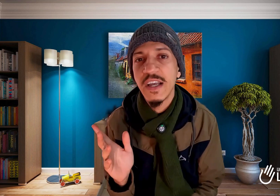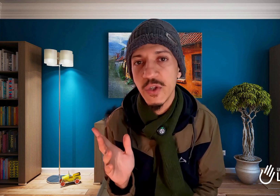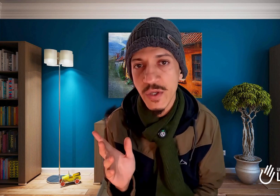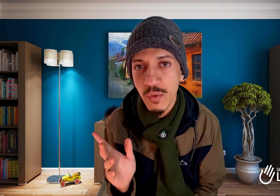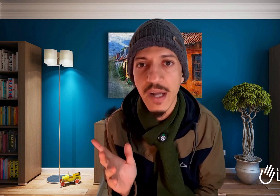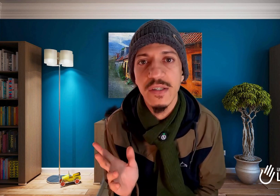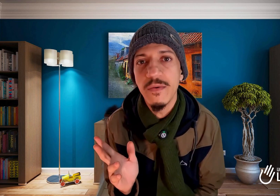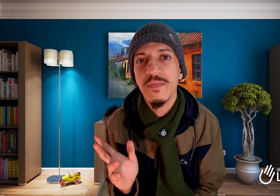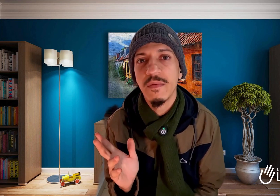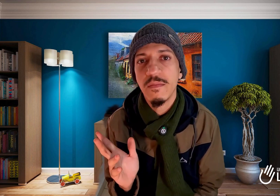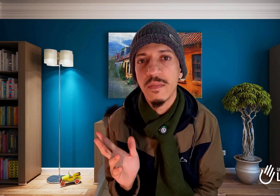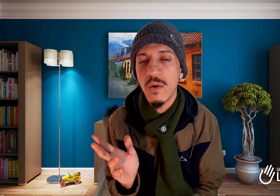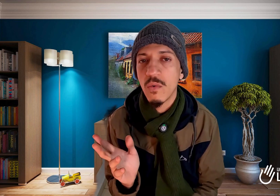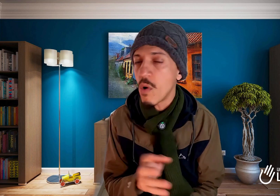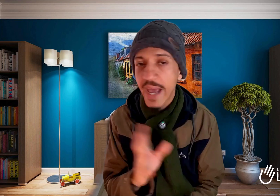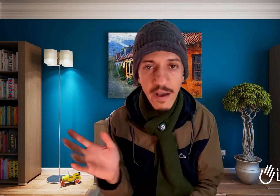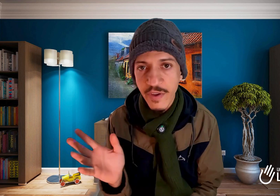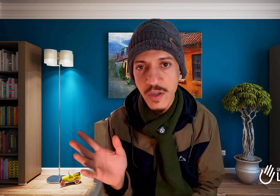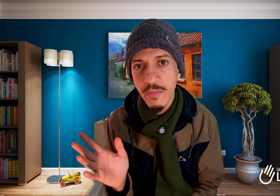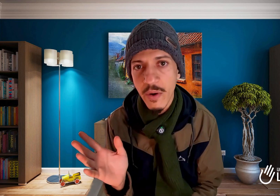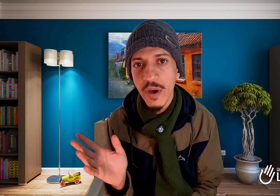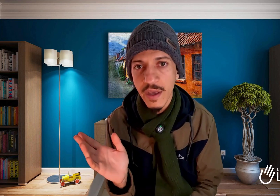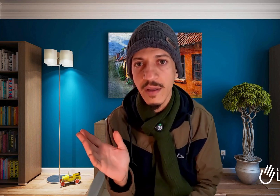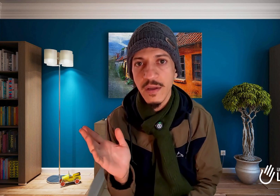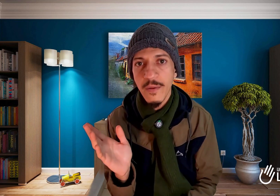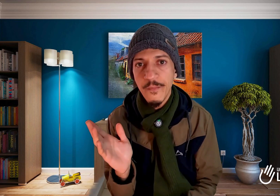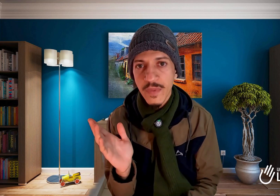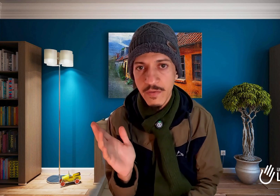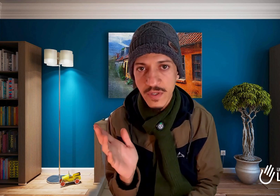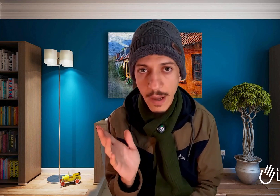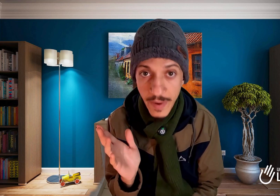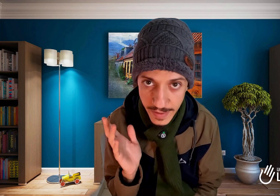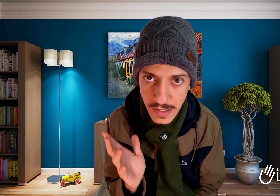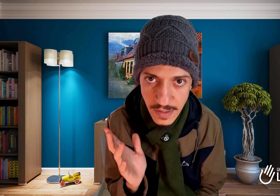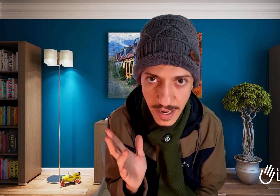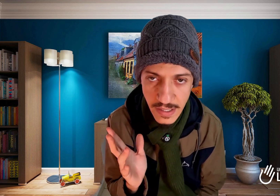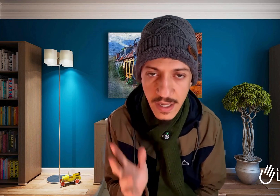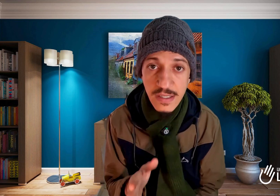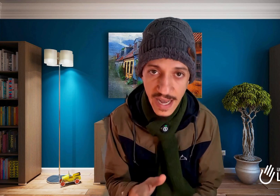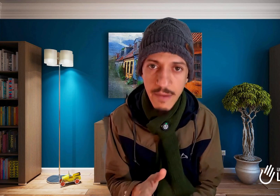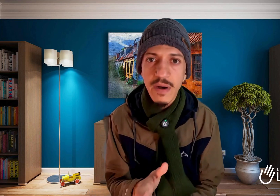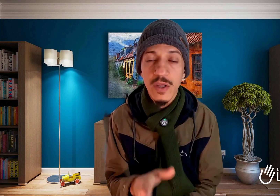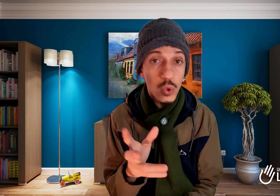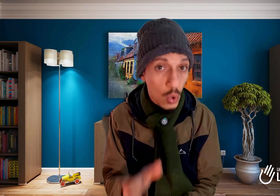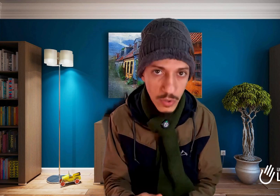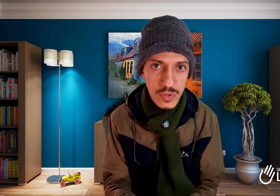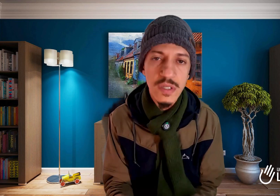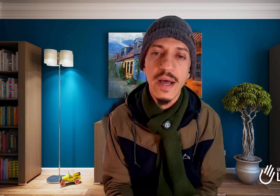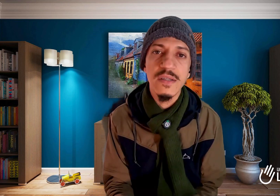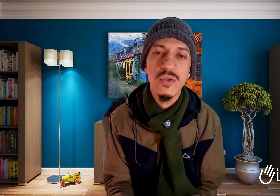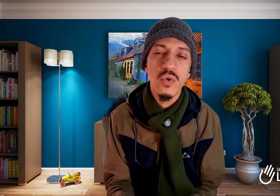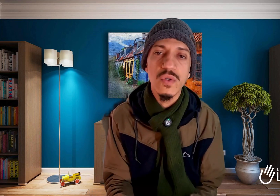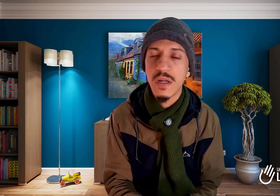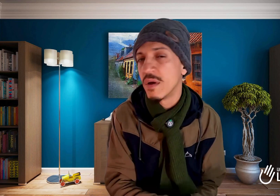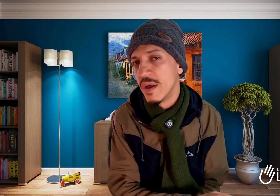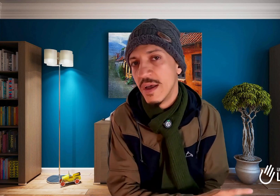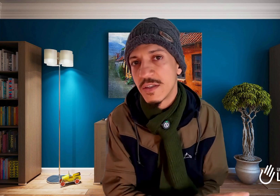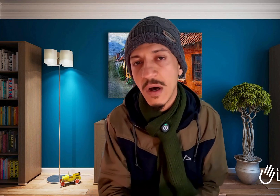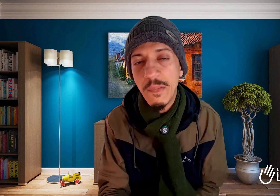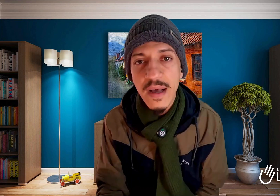do Brasil. Então, qualquer vídeo meu aqui que você aprender sinais, saiba que todos os sinais que eu estou usando são aplicáveis